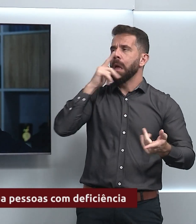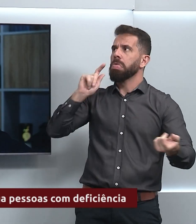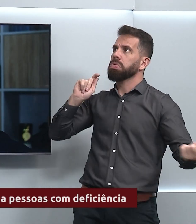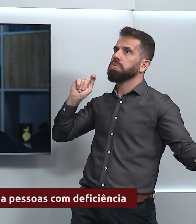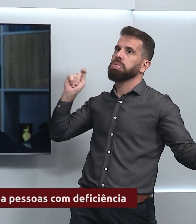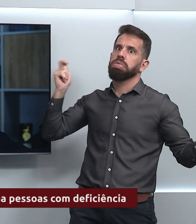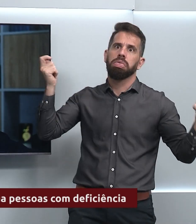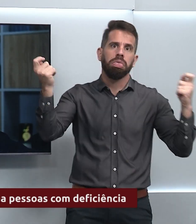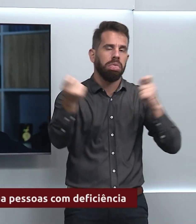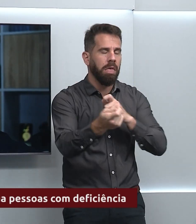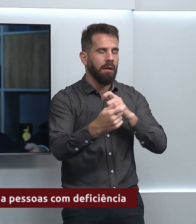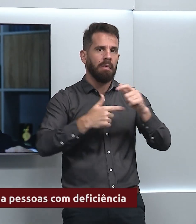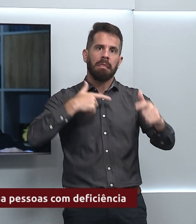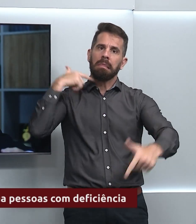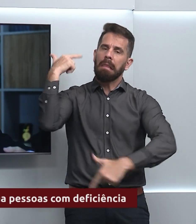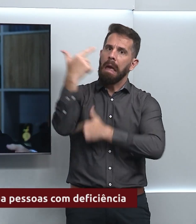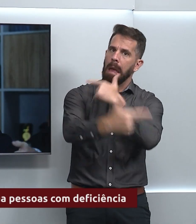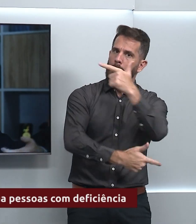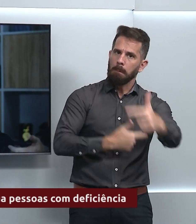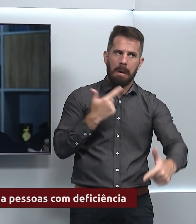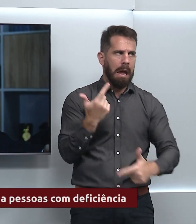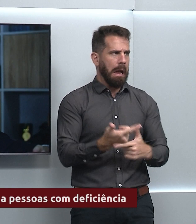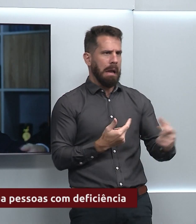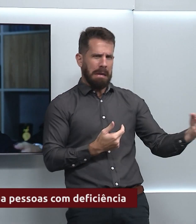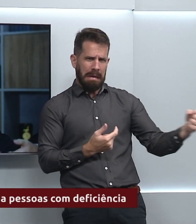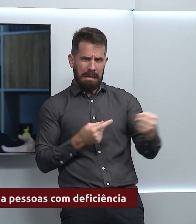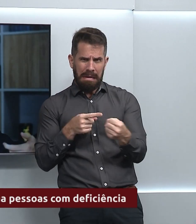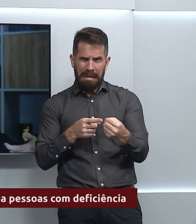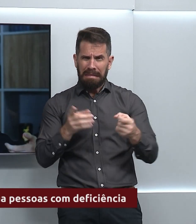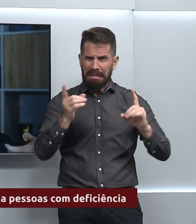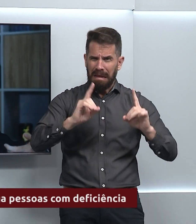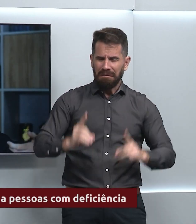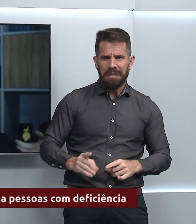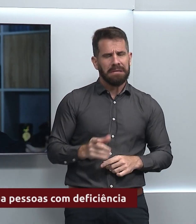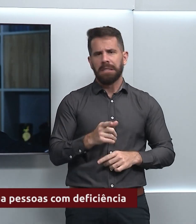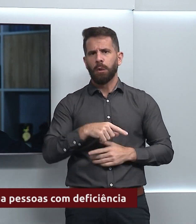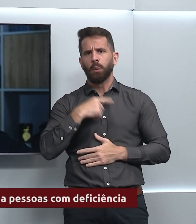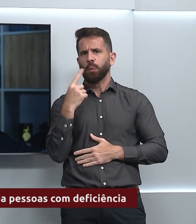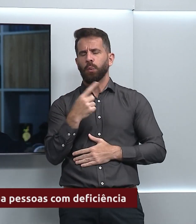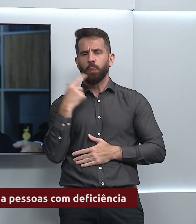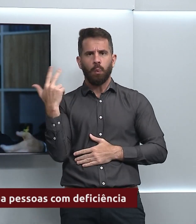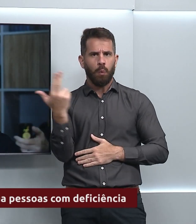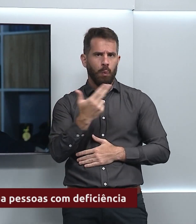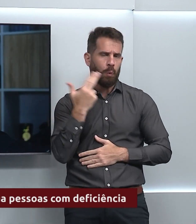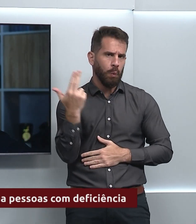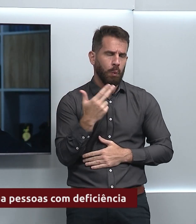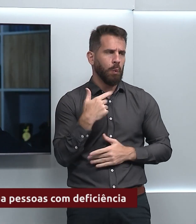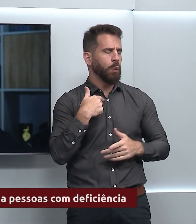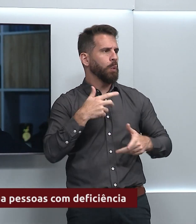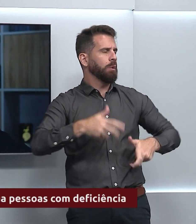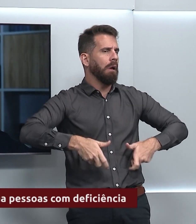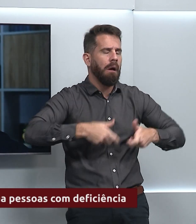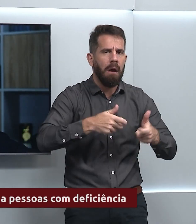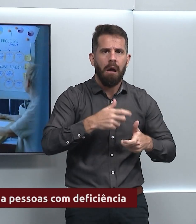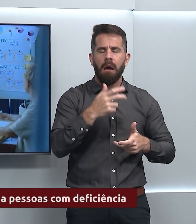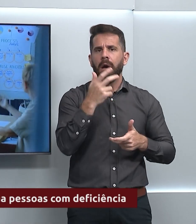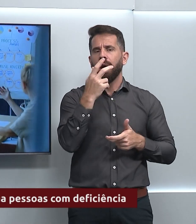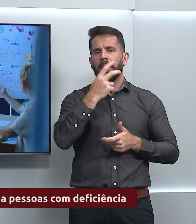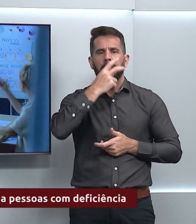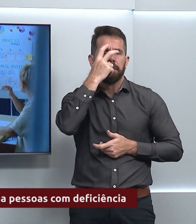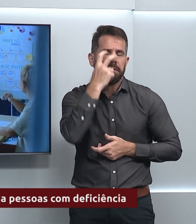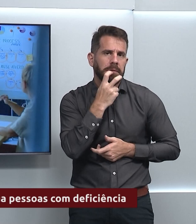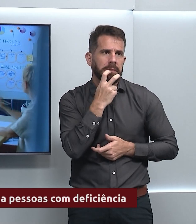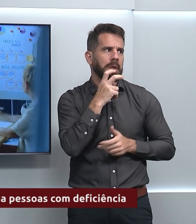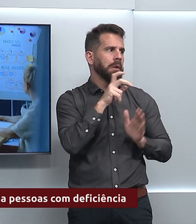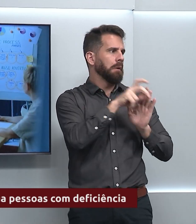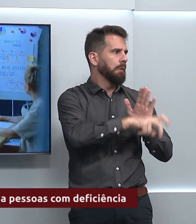empresa, né, por se contratar uma pessoa com deficiência física, ou uma pessoa com deficiência visual, auditivo.